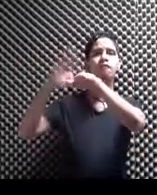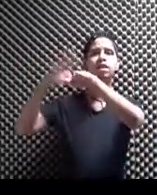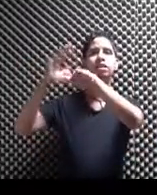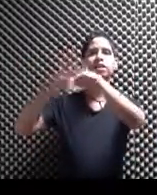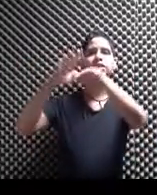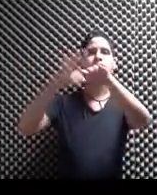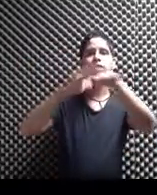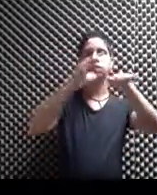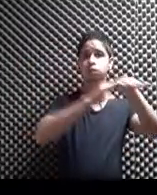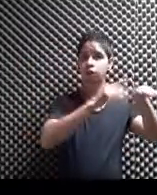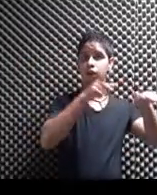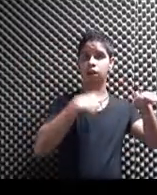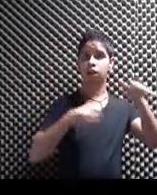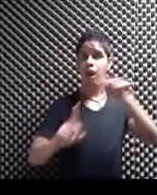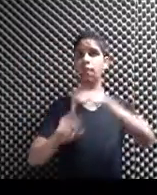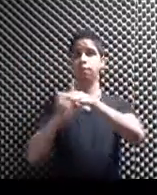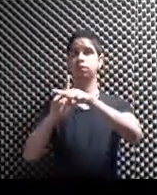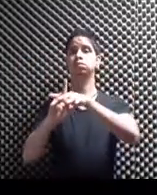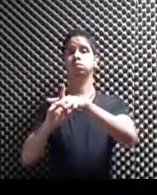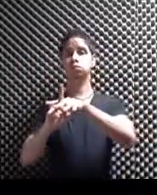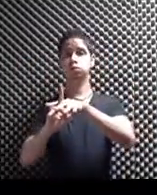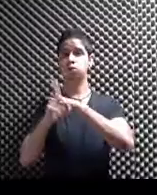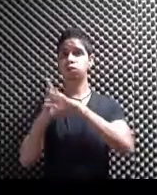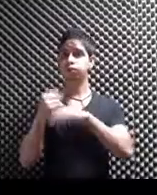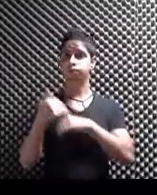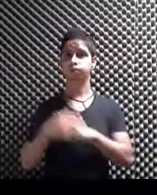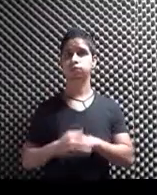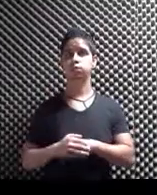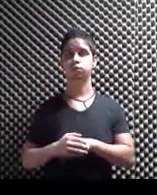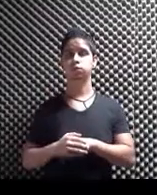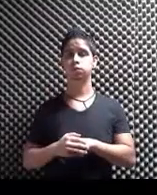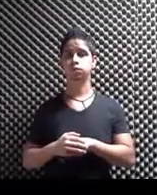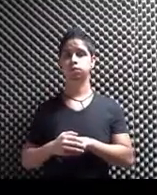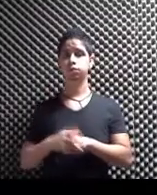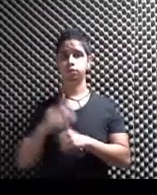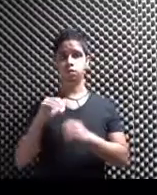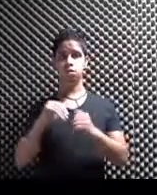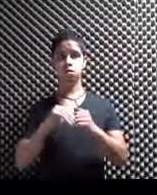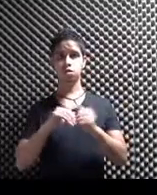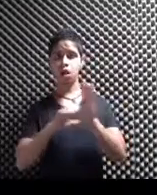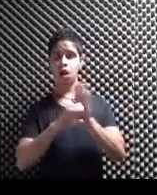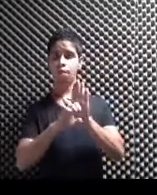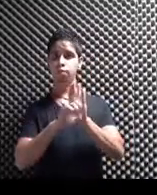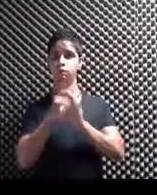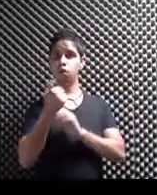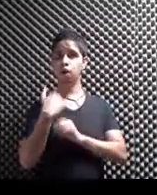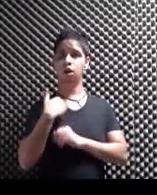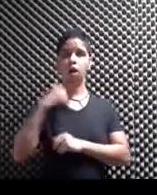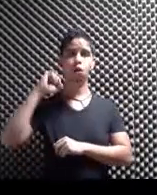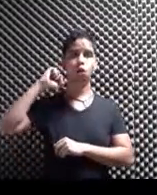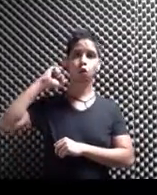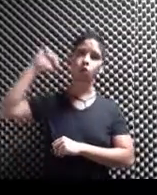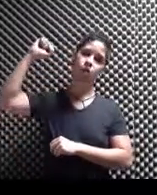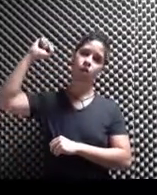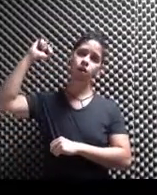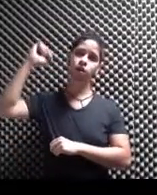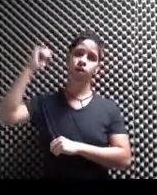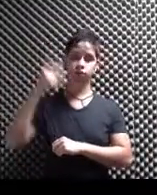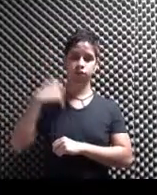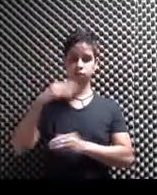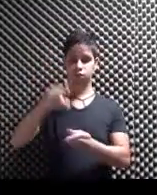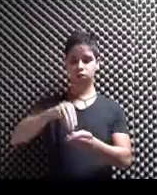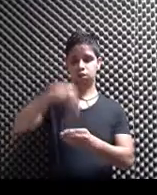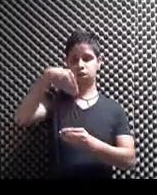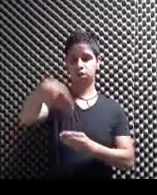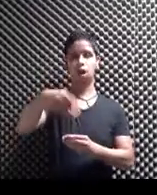Correcto Entonces aparecen exactamente unos warning Decía, por ejemplo, el colgado ¿Verdad? Que cuando la gente dice Dios mío el